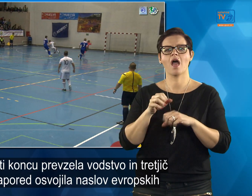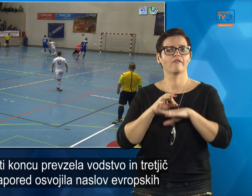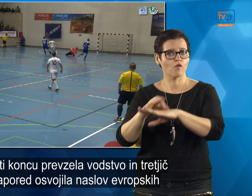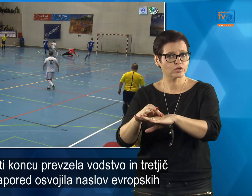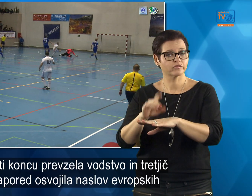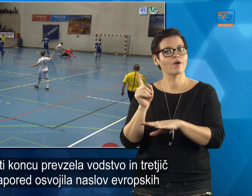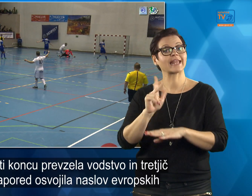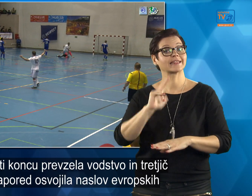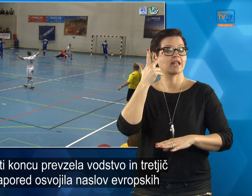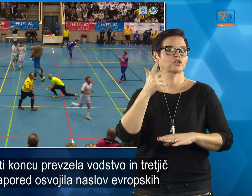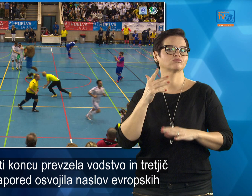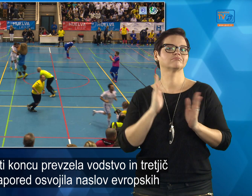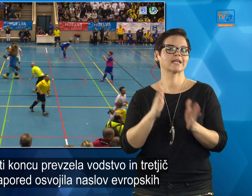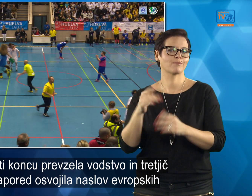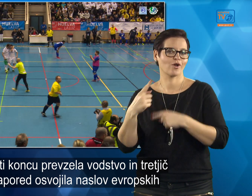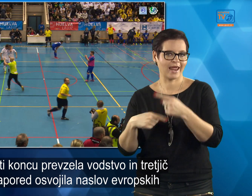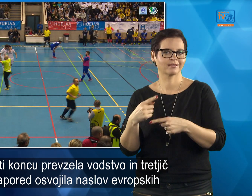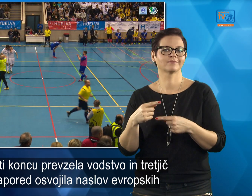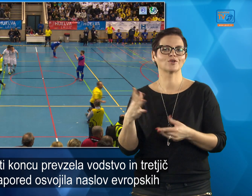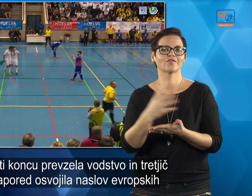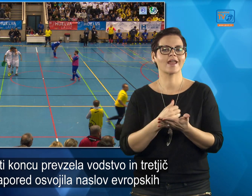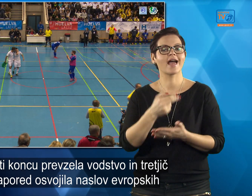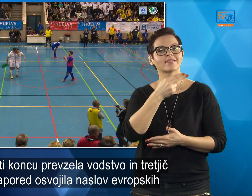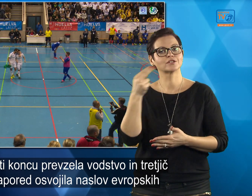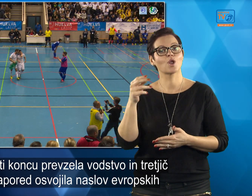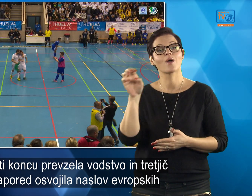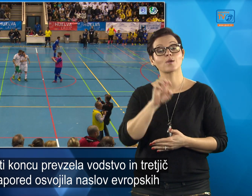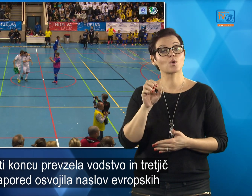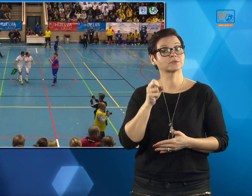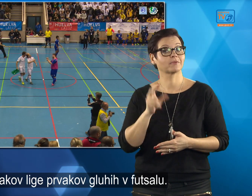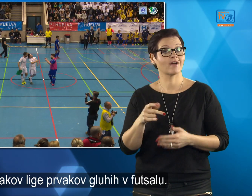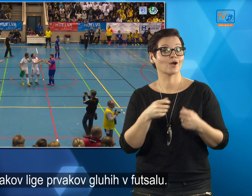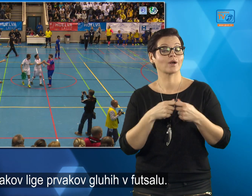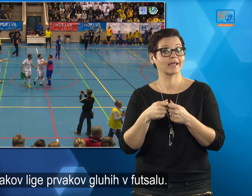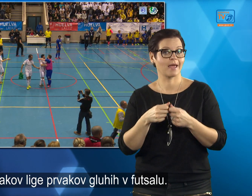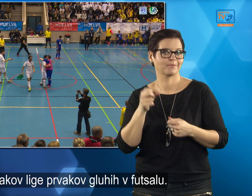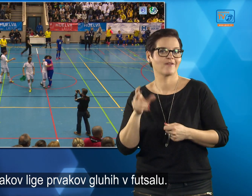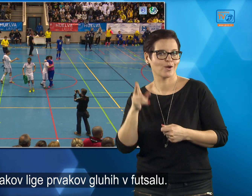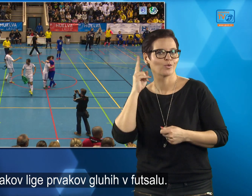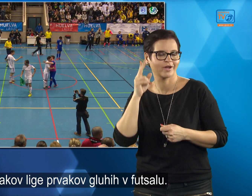vodstvo in tretjič zapored osvojila naslov evropskih prvakov lige prvakov gluhih v futsalu.